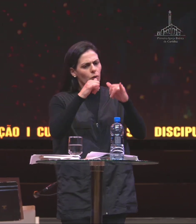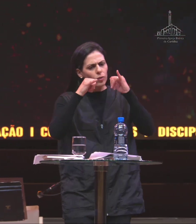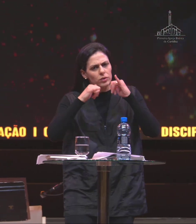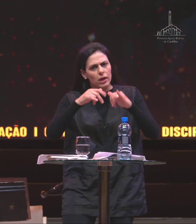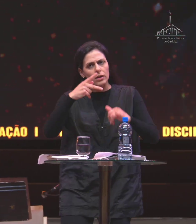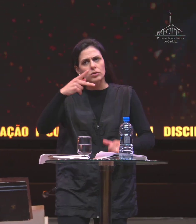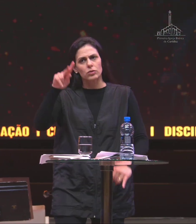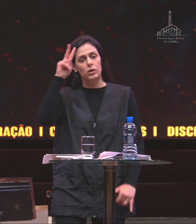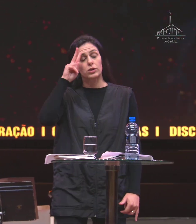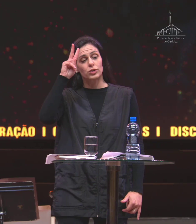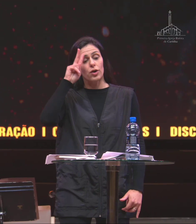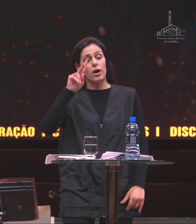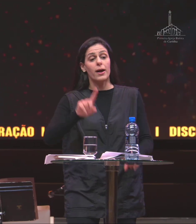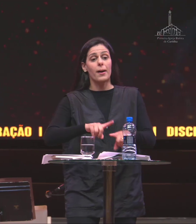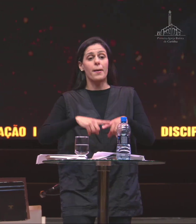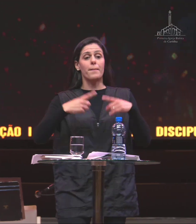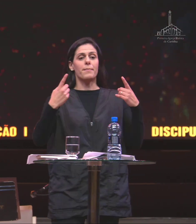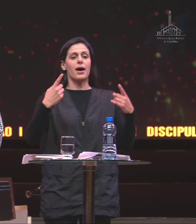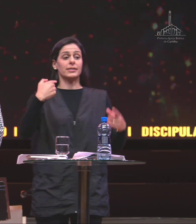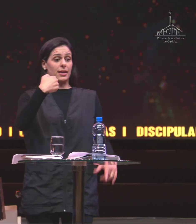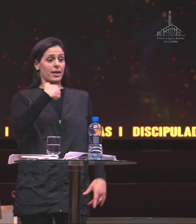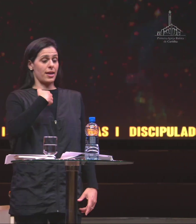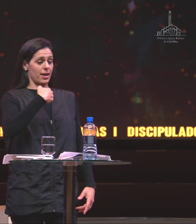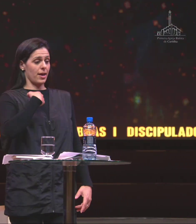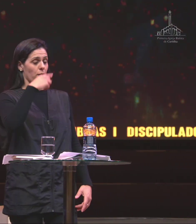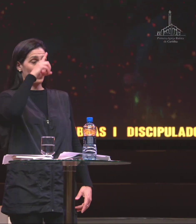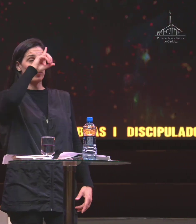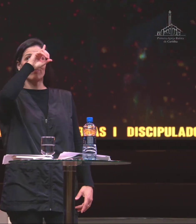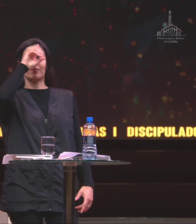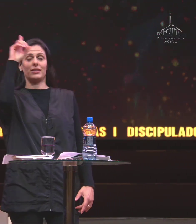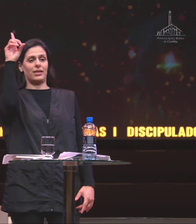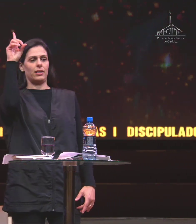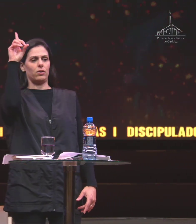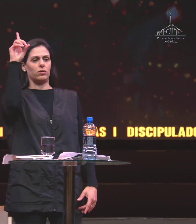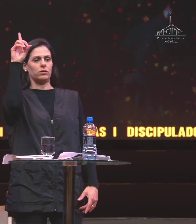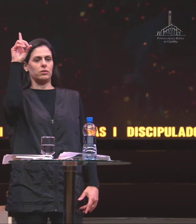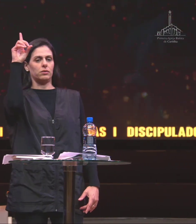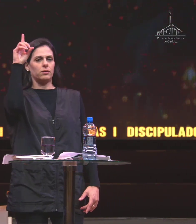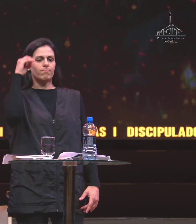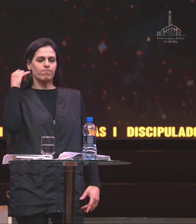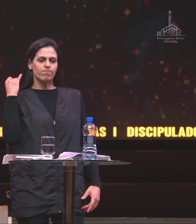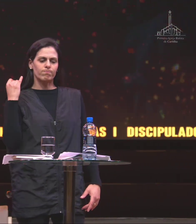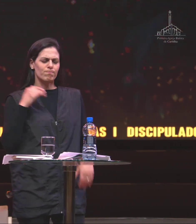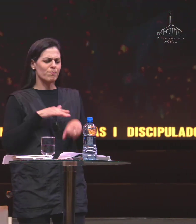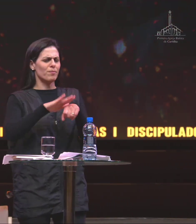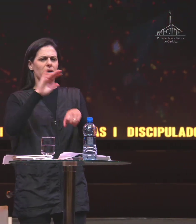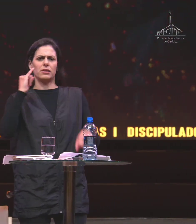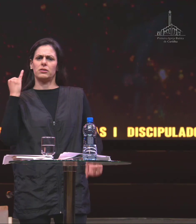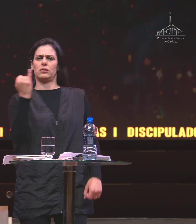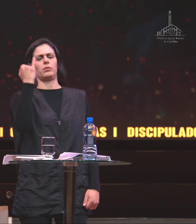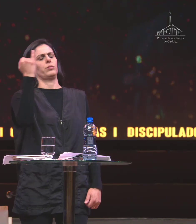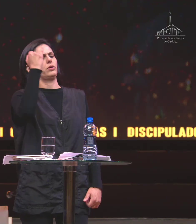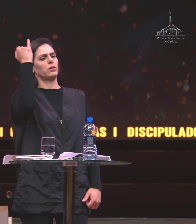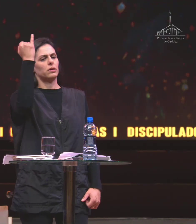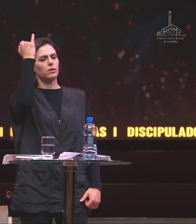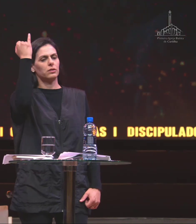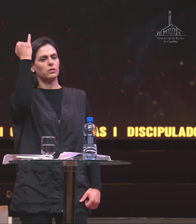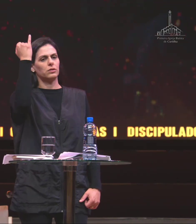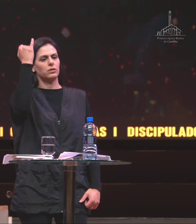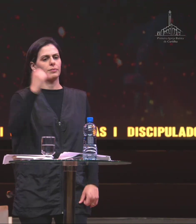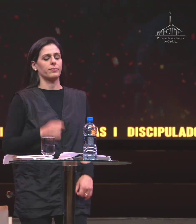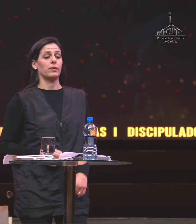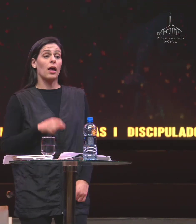boa, mas a parte também que eu não fiz as coisas certas, né? E o que Deus me ensinou através dela. Mesmo depois de ter vivido muito